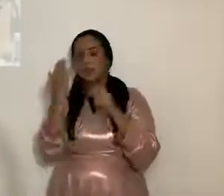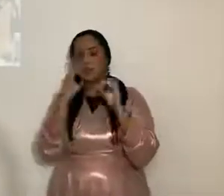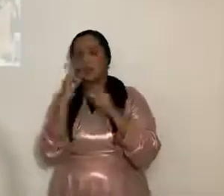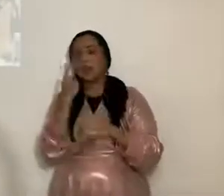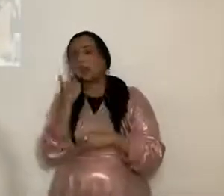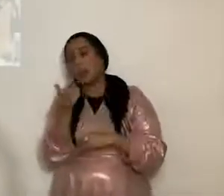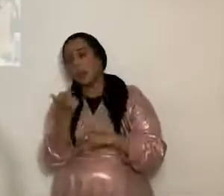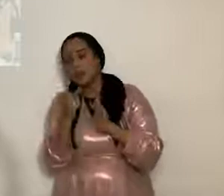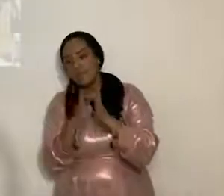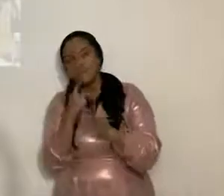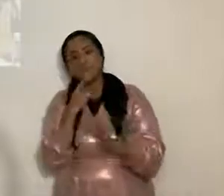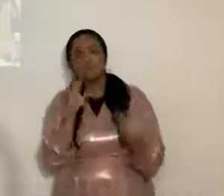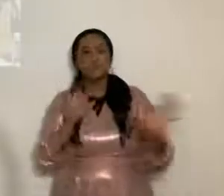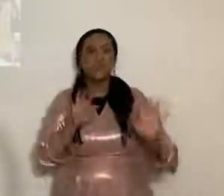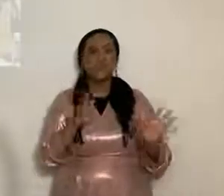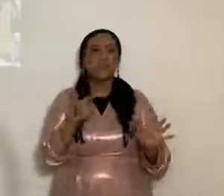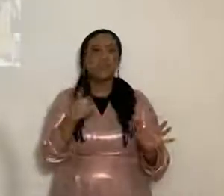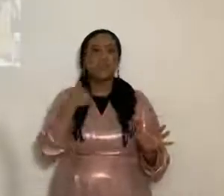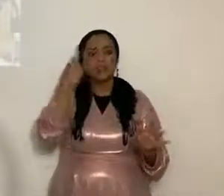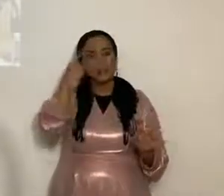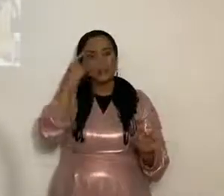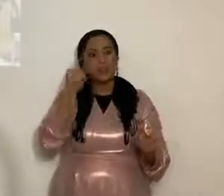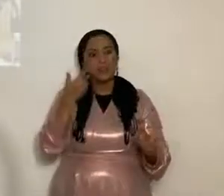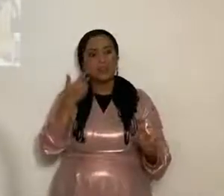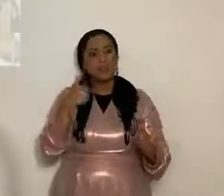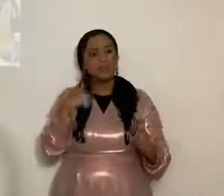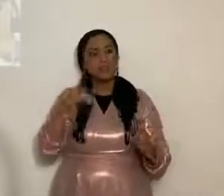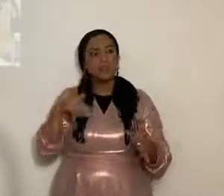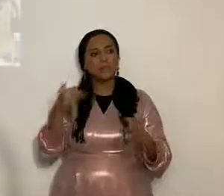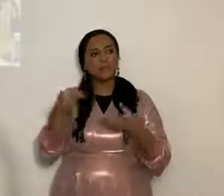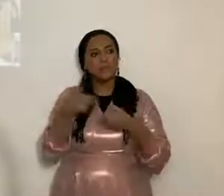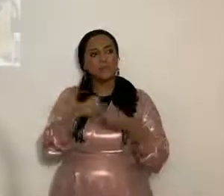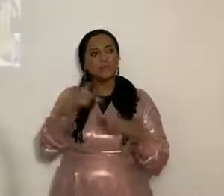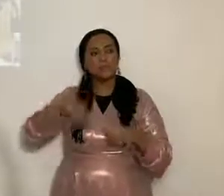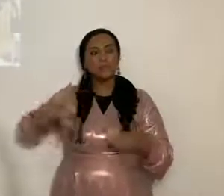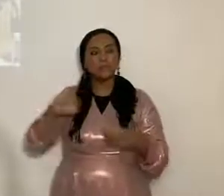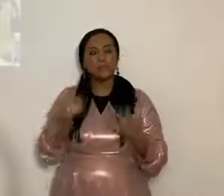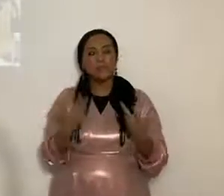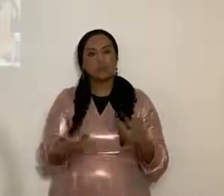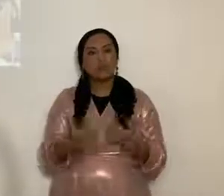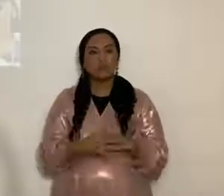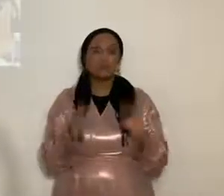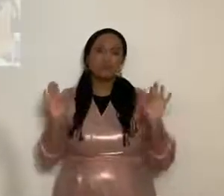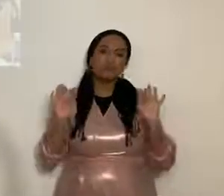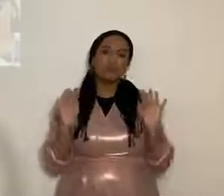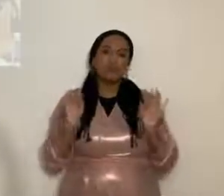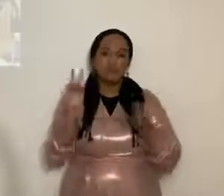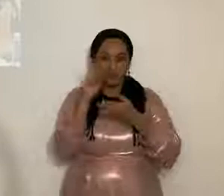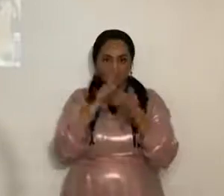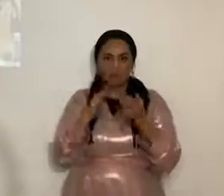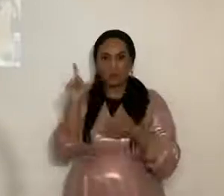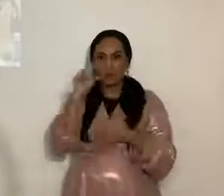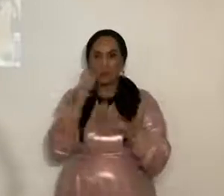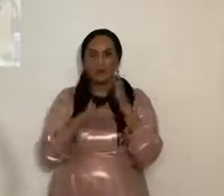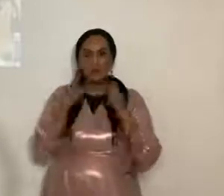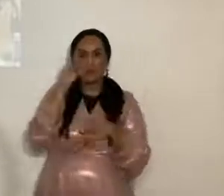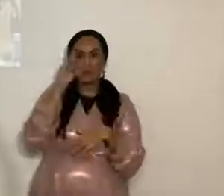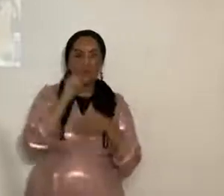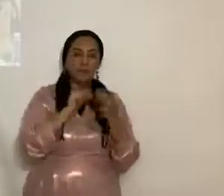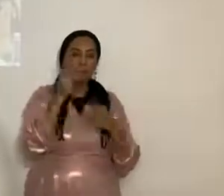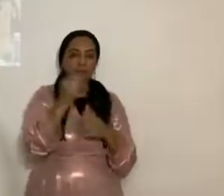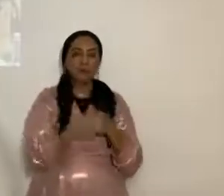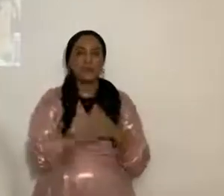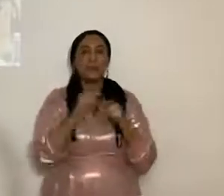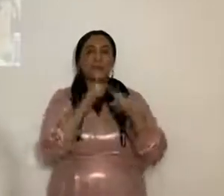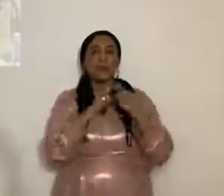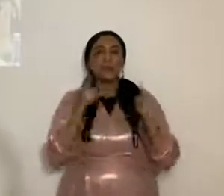los videos y dices: no, pero es que yo creo que todavía no tengo que entrar a la circuncisión. Bueno, vamos a leerlo. Levítico 26, 14.